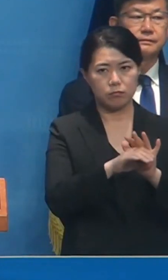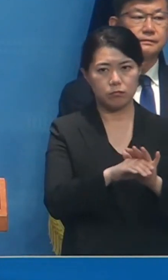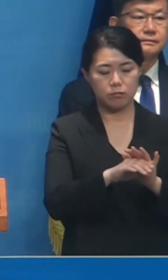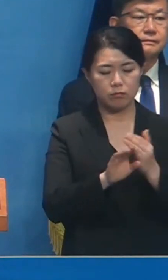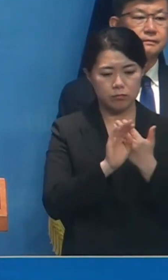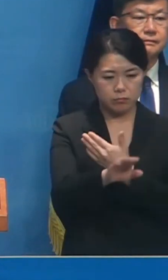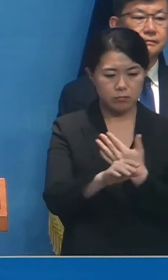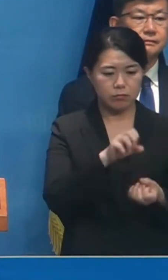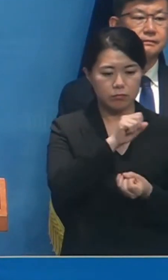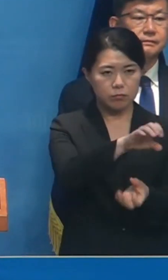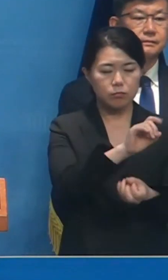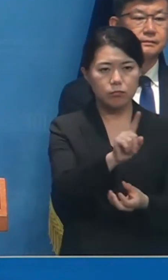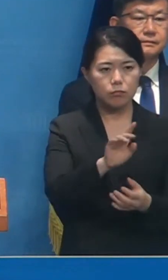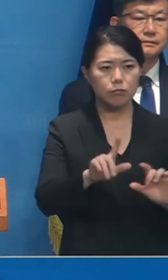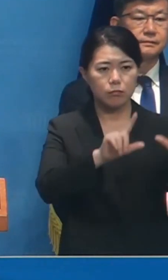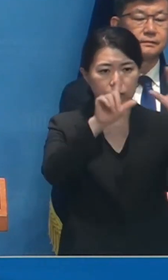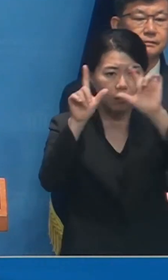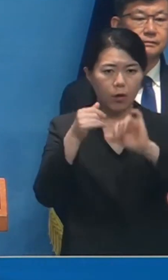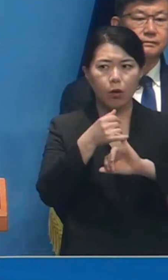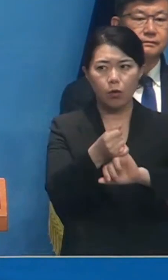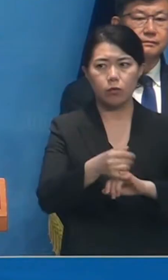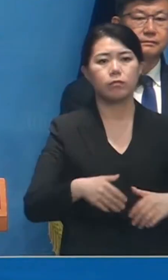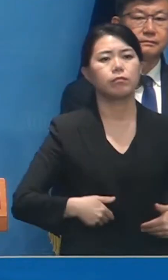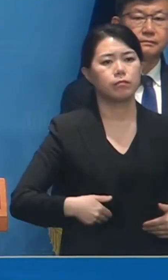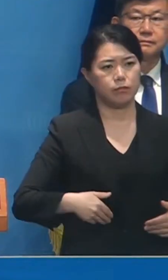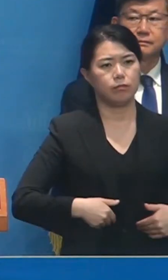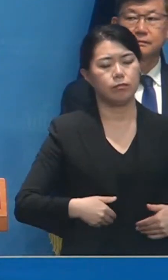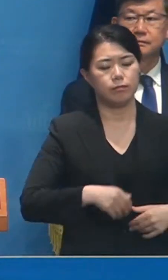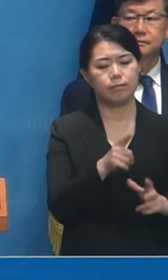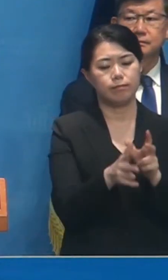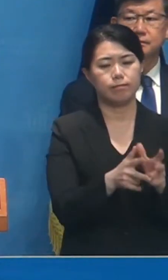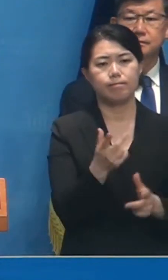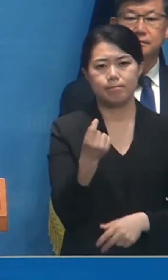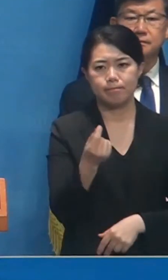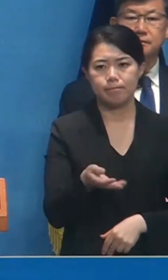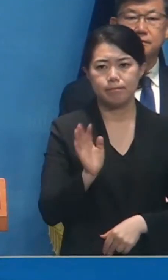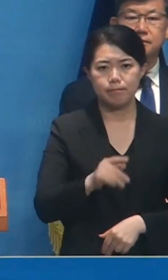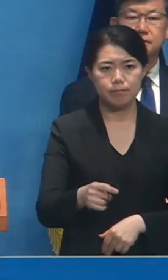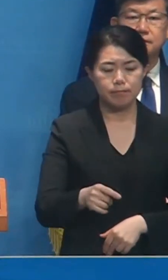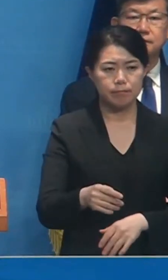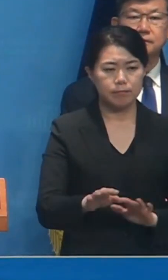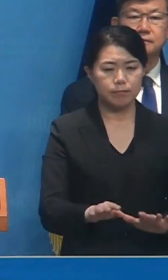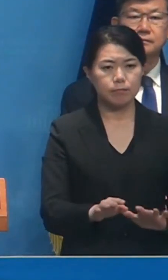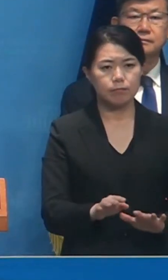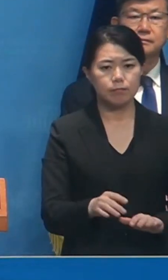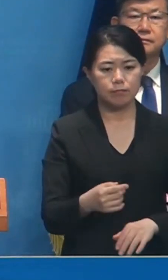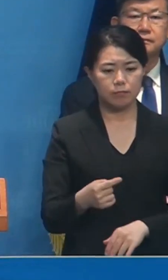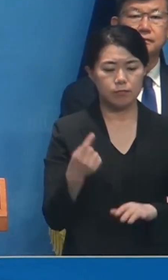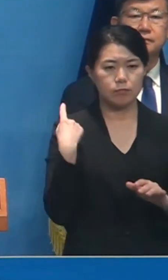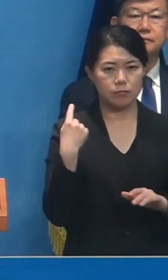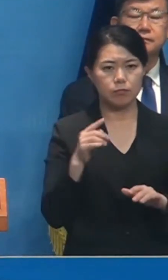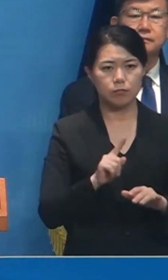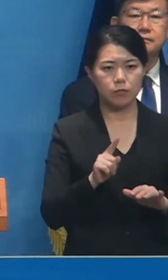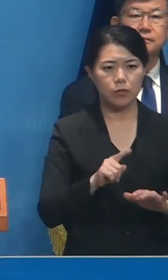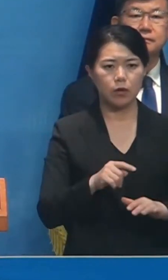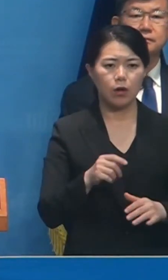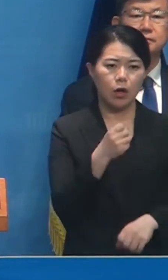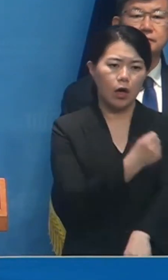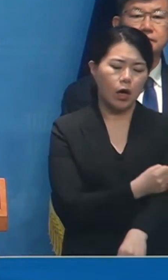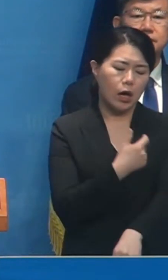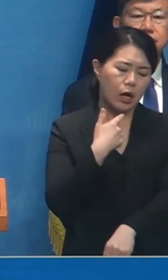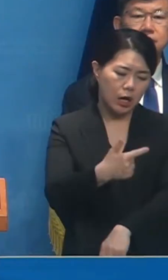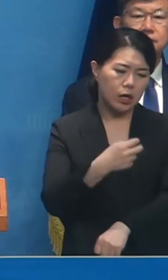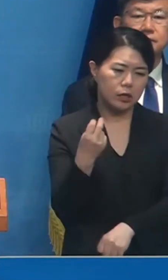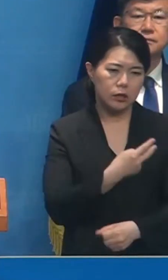코로나19 이후 택배는 우리 삶에 없어서는 안 될 필수 산업이 되었지만 그 뒤에 펴낸 가로와 저임금,